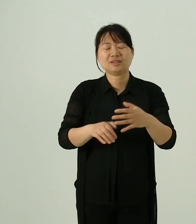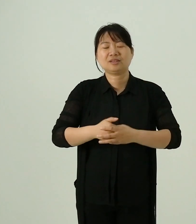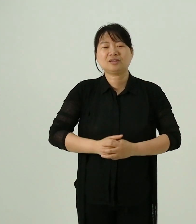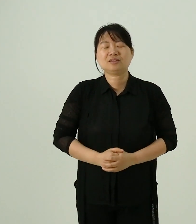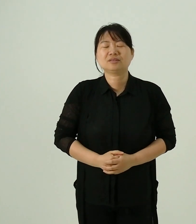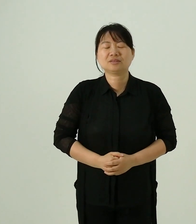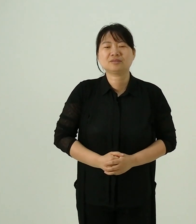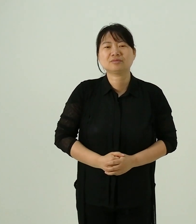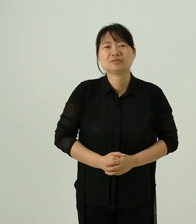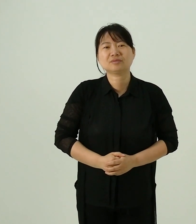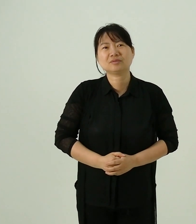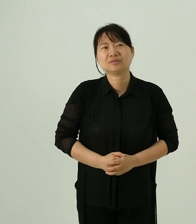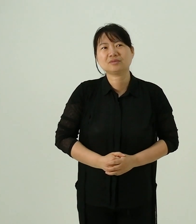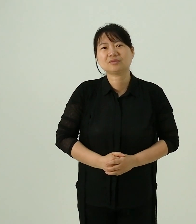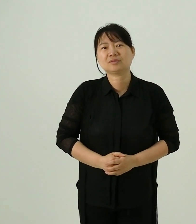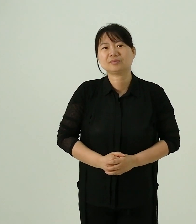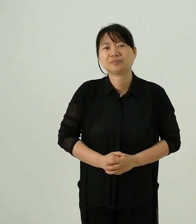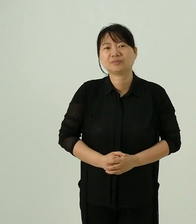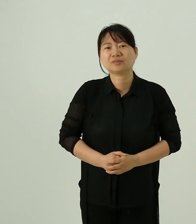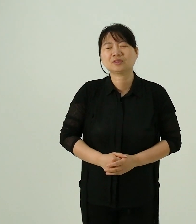주를 보게 하소서.